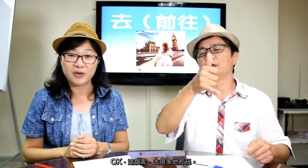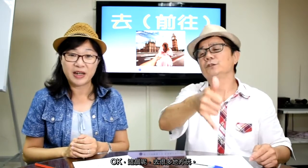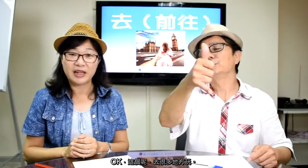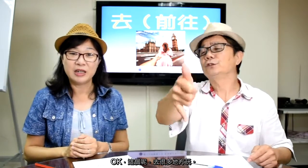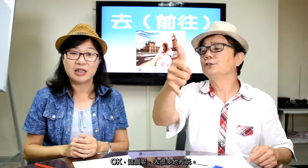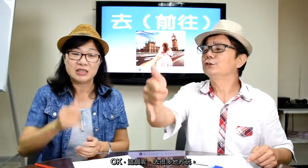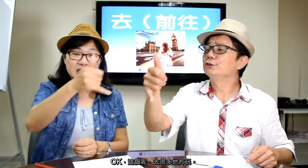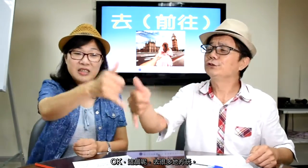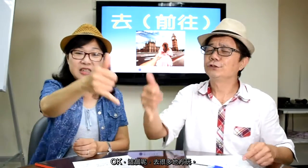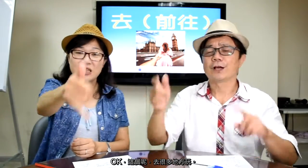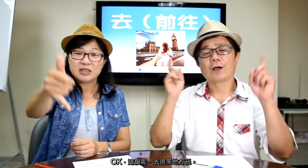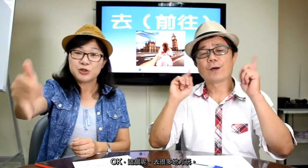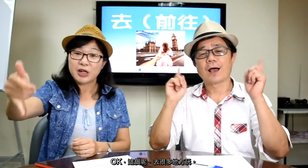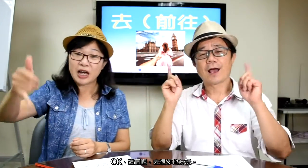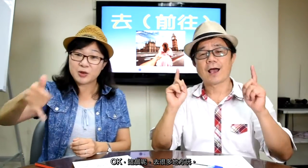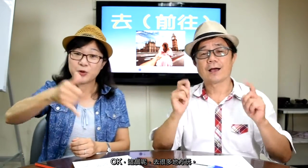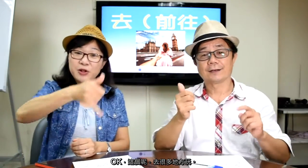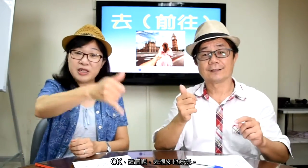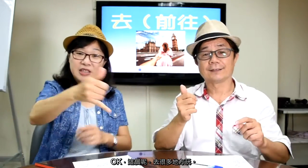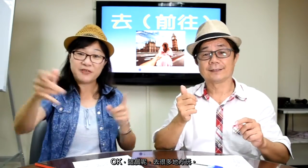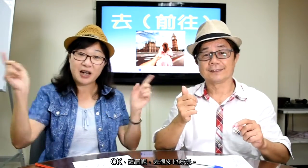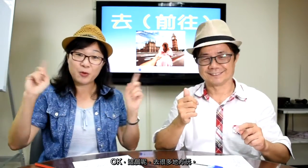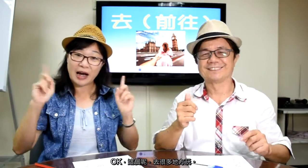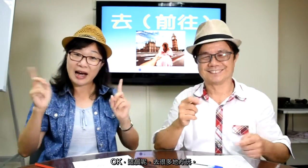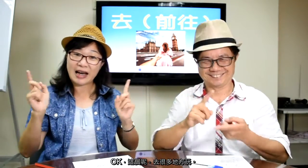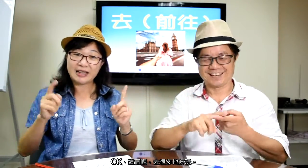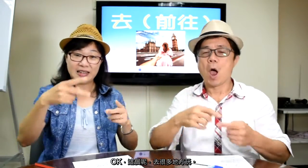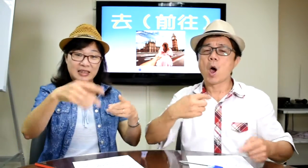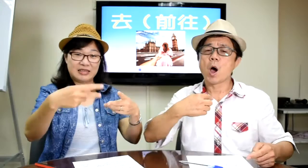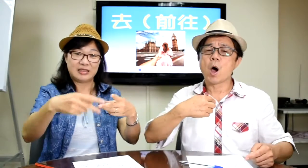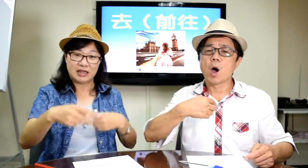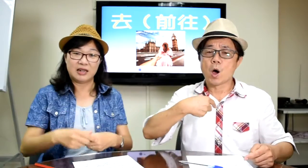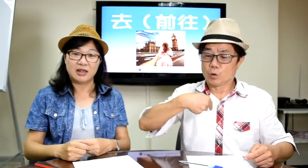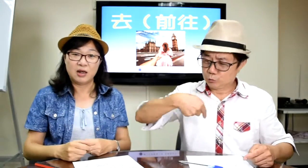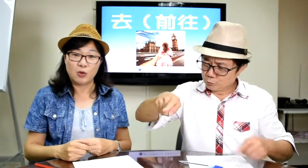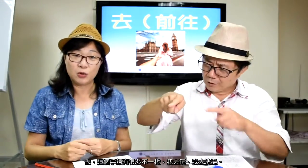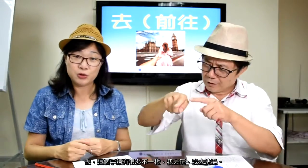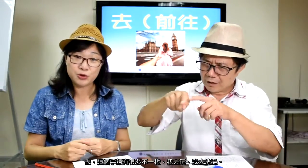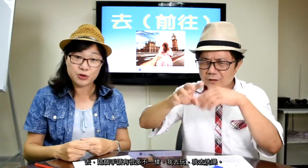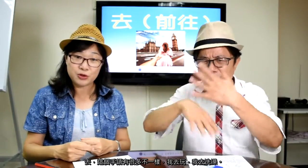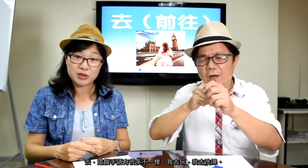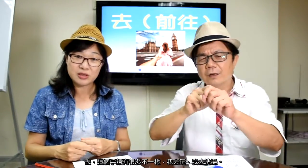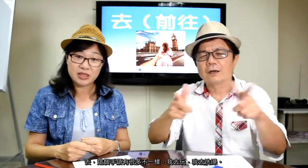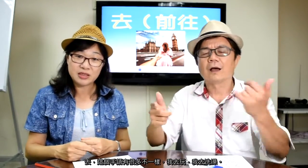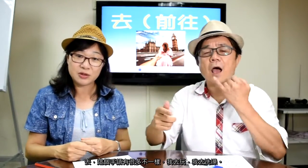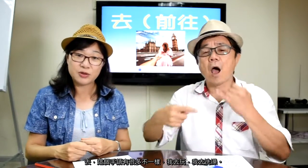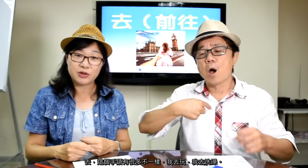OK， 这个呢，去很多地方玩，去。这个手语有